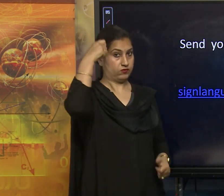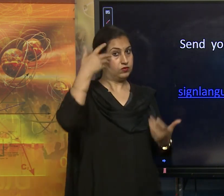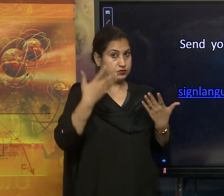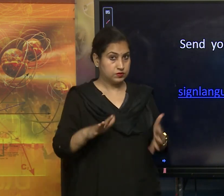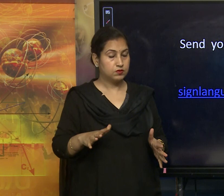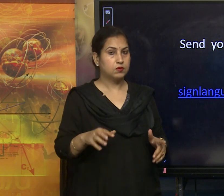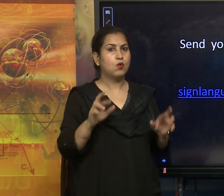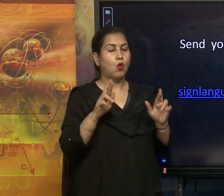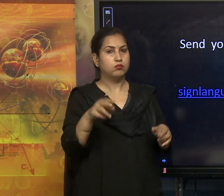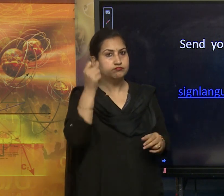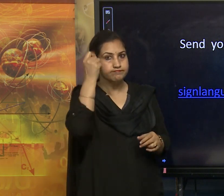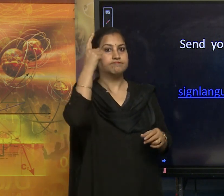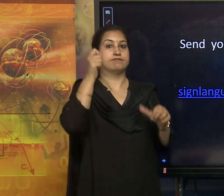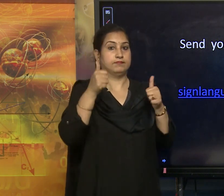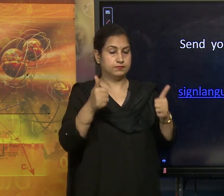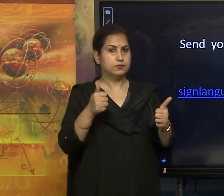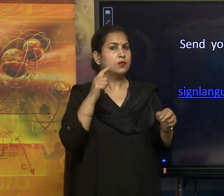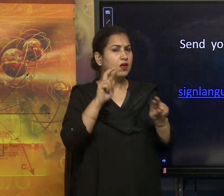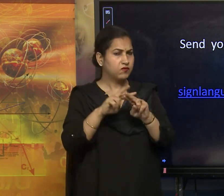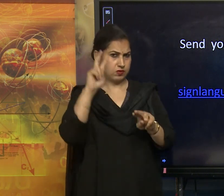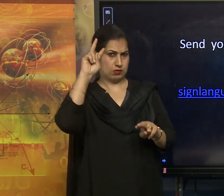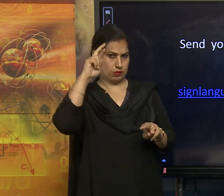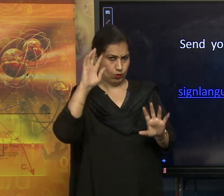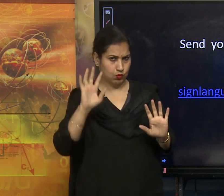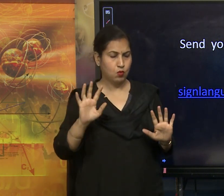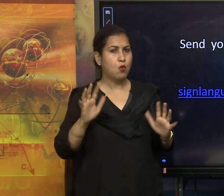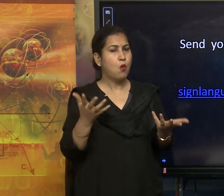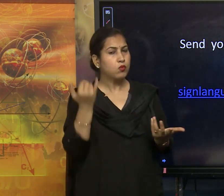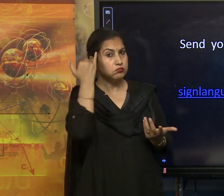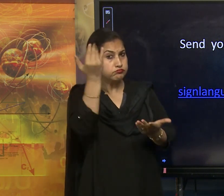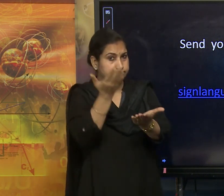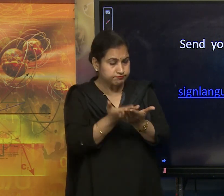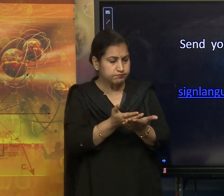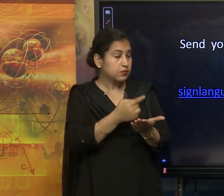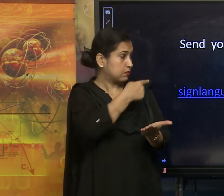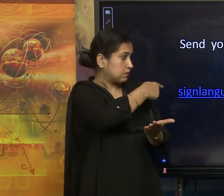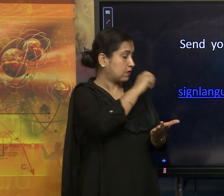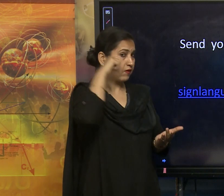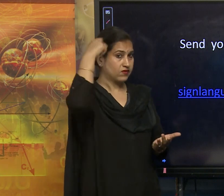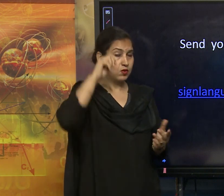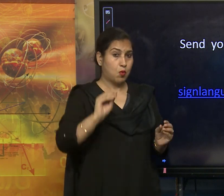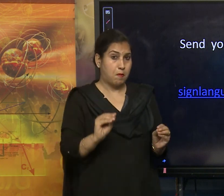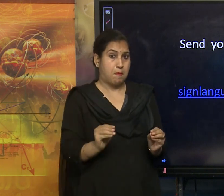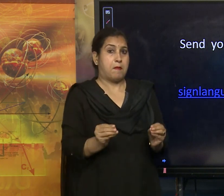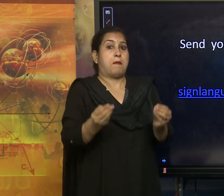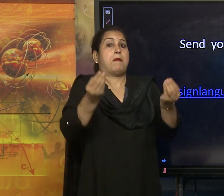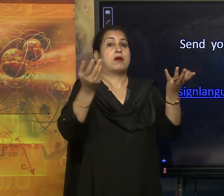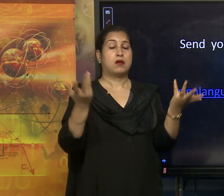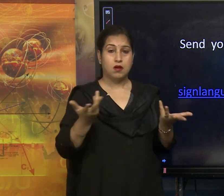आपका कोई भी सुझाव आप इस ईमेल के पते पर दे सकते हैं। कोई मन में शंका हो, कैसे हम वीडियो को और